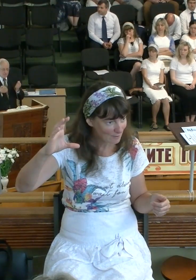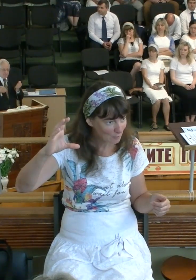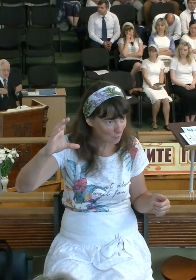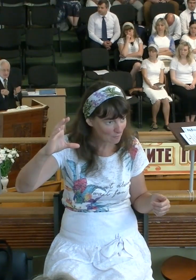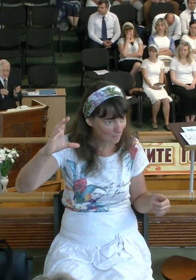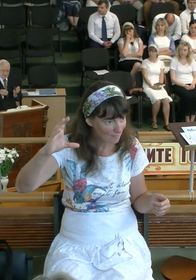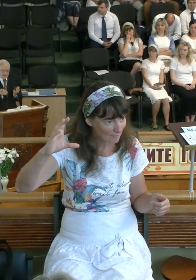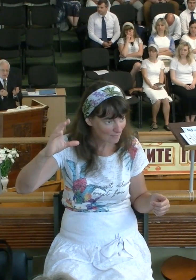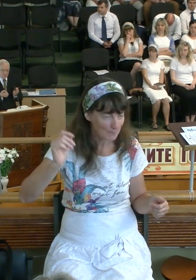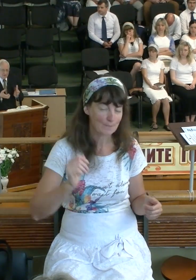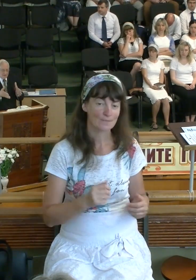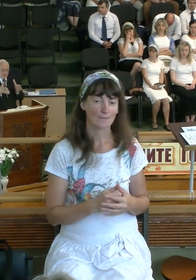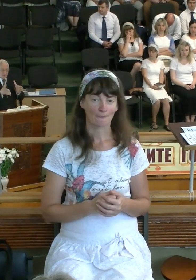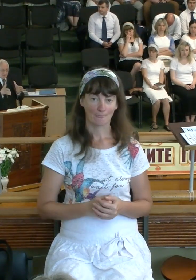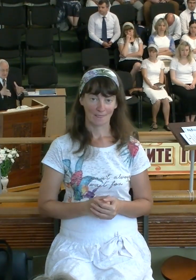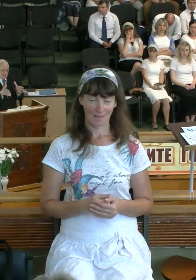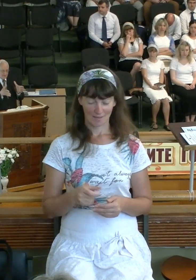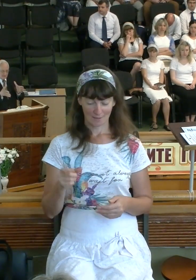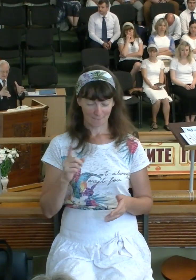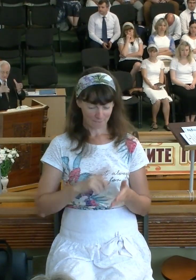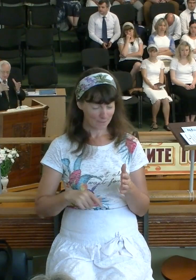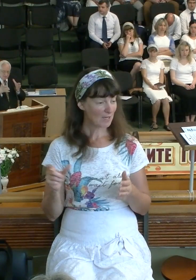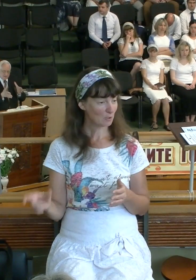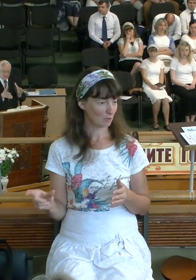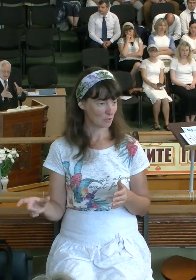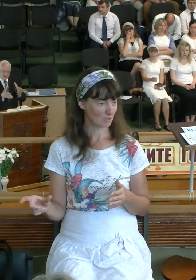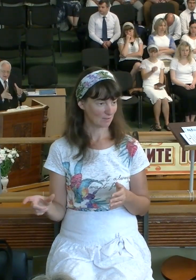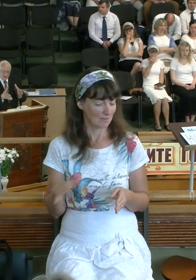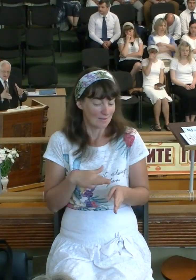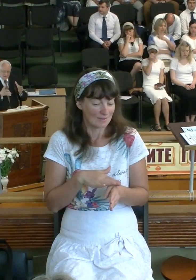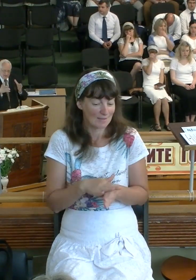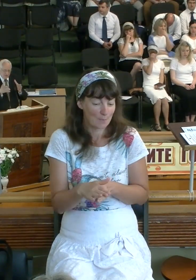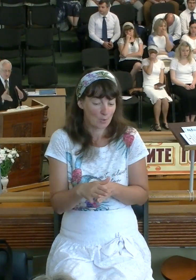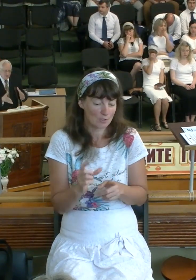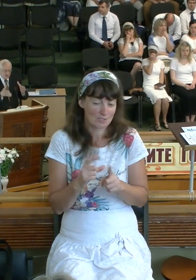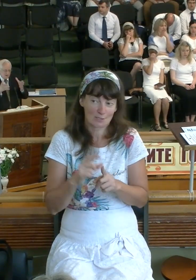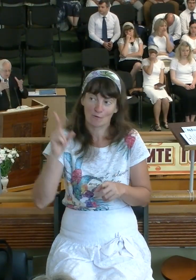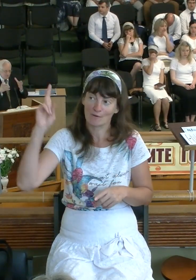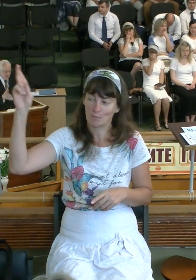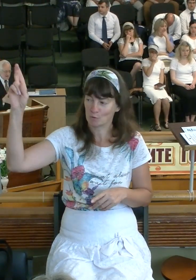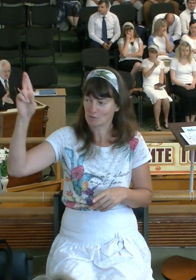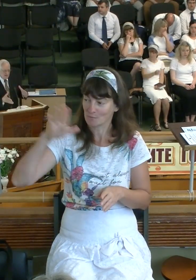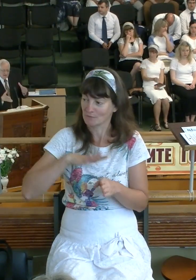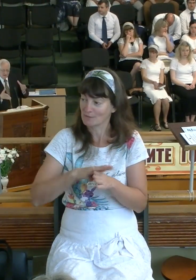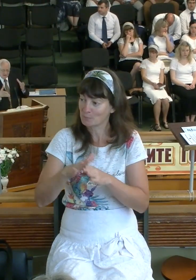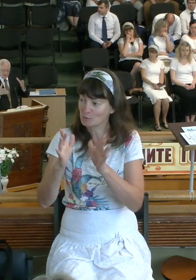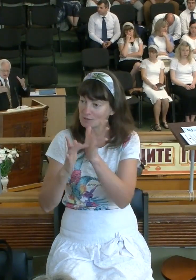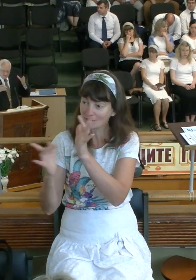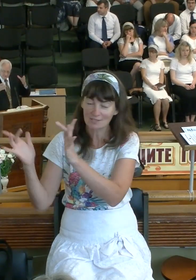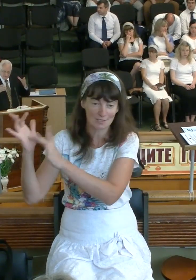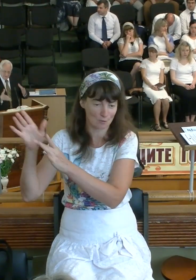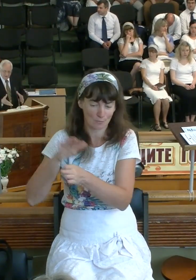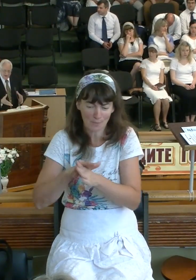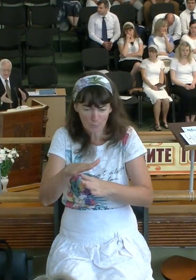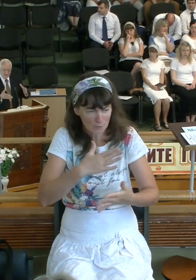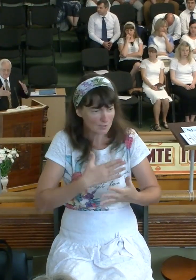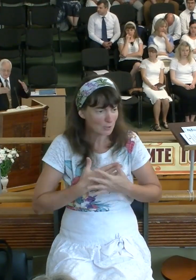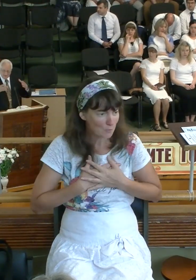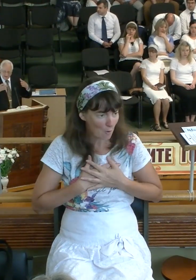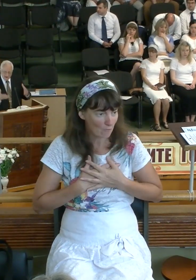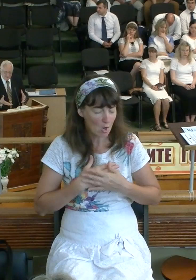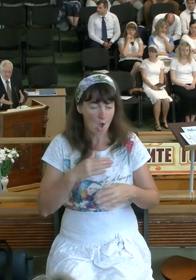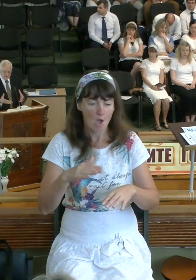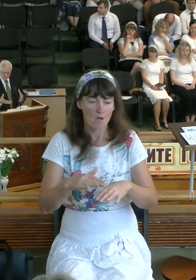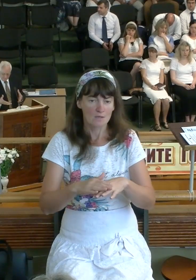Человек пропитан Христом, Христос на первом месте в разговорах, в пении, в словах,